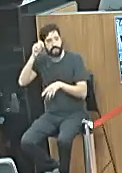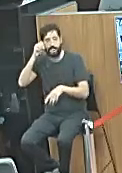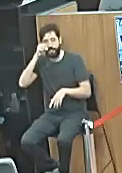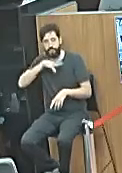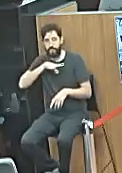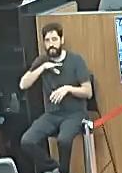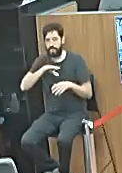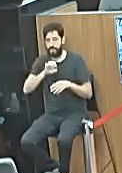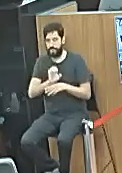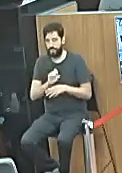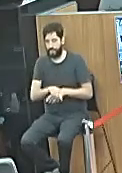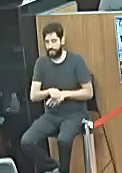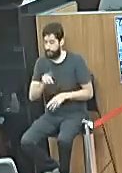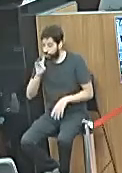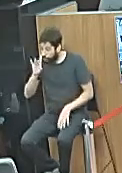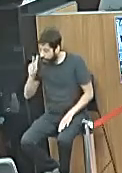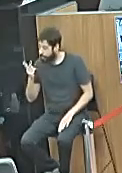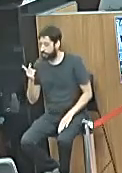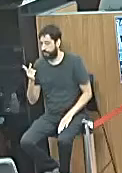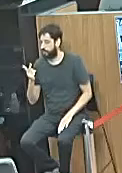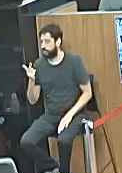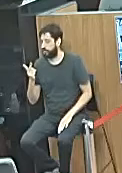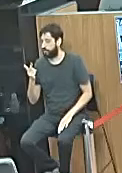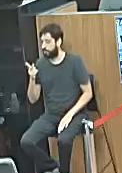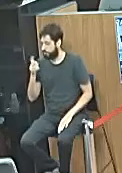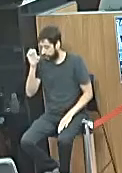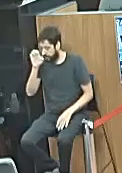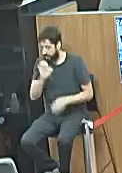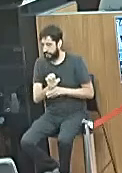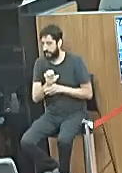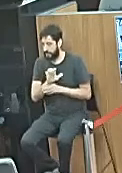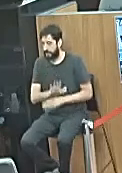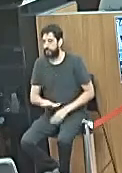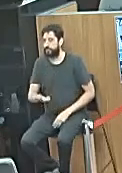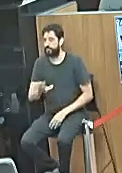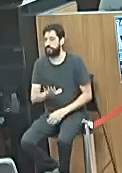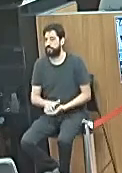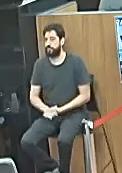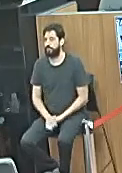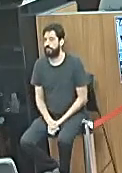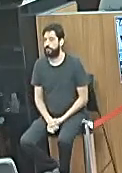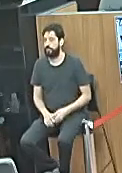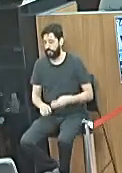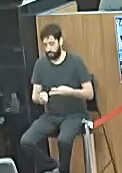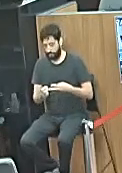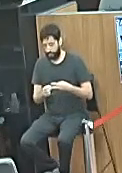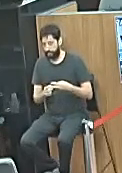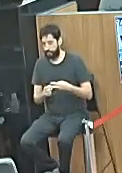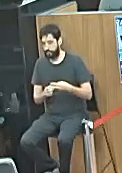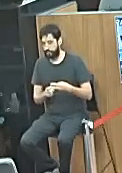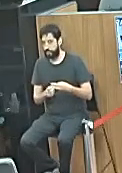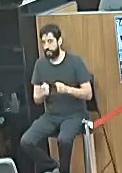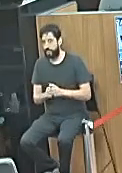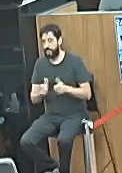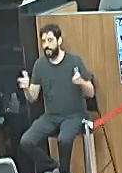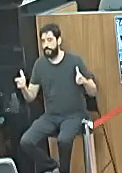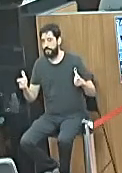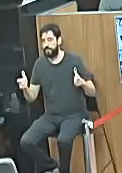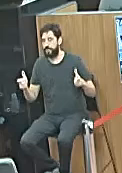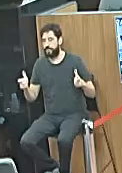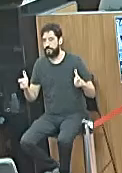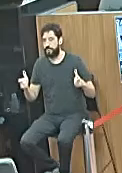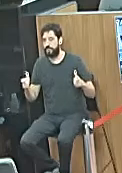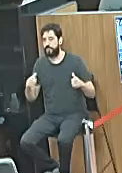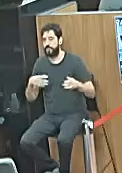só belo horizonte aqui também precisa nós em poucas patrulhas o terceiro trata se de ampliação da malha